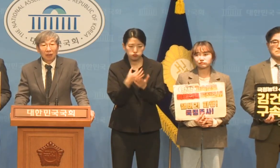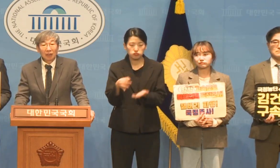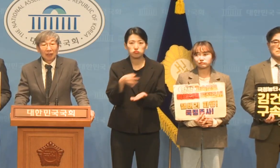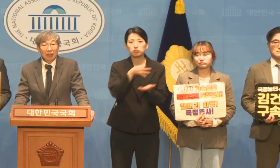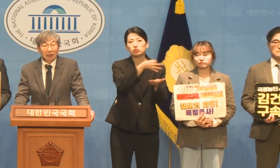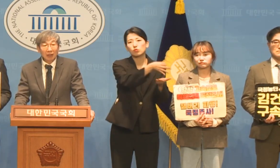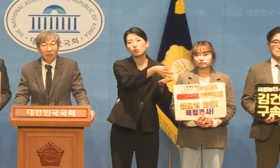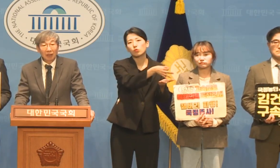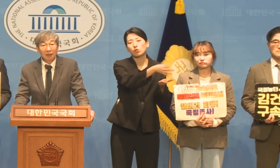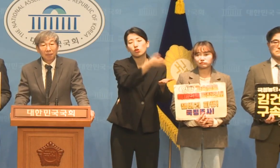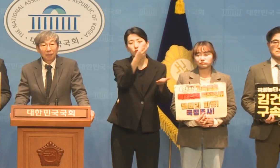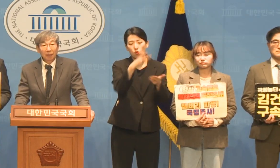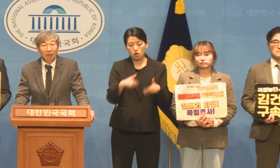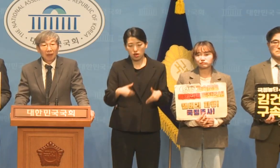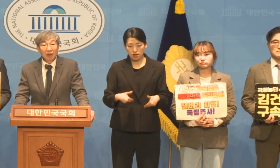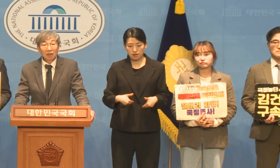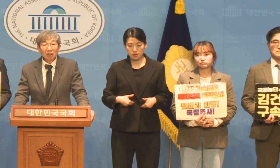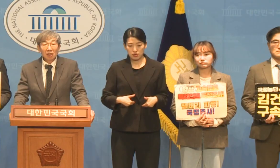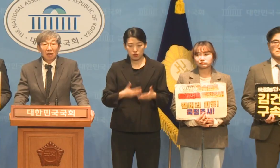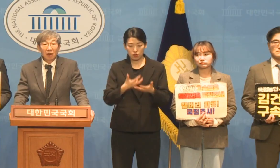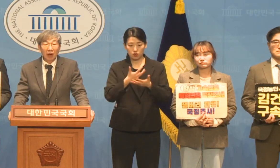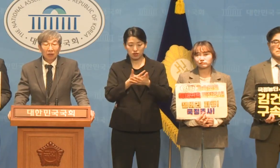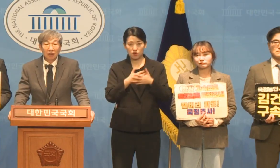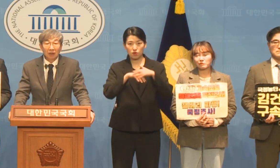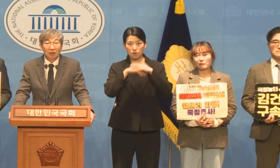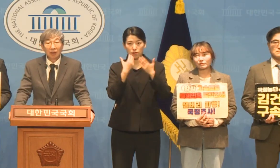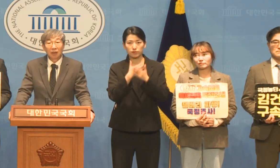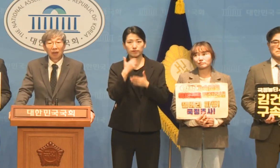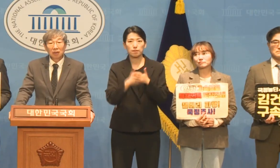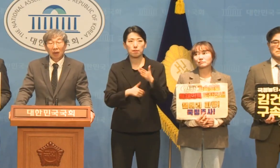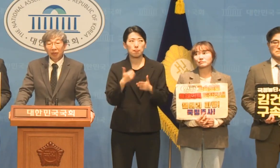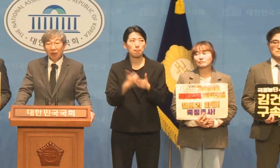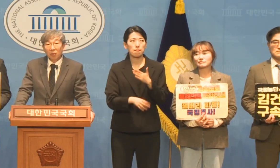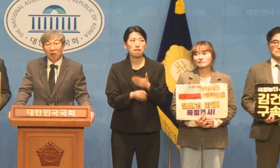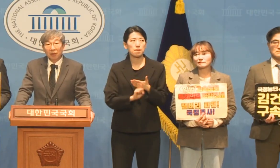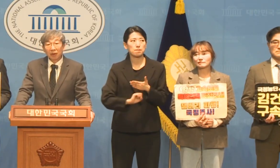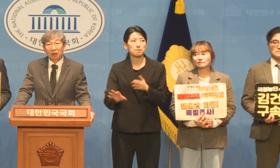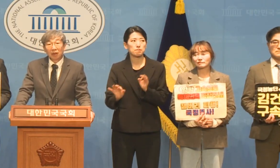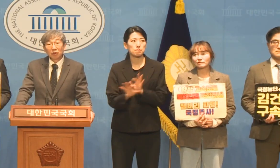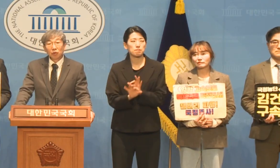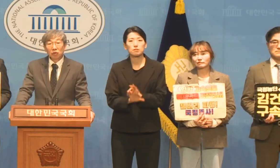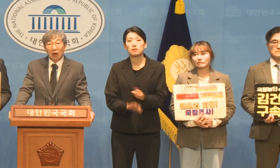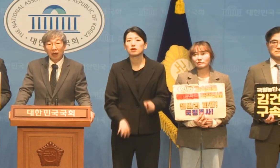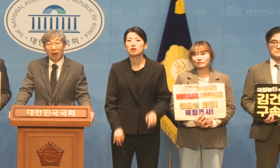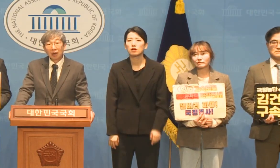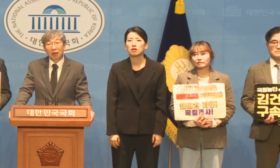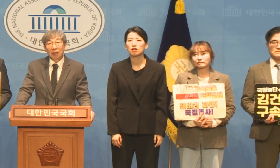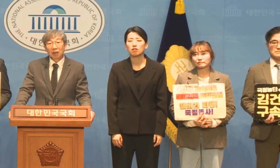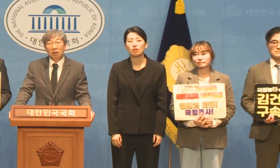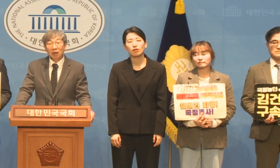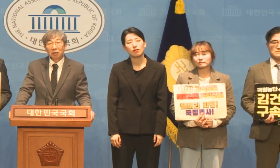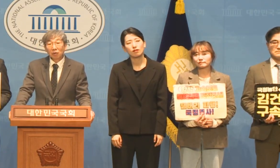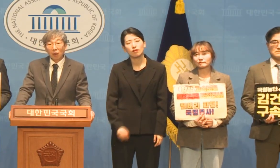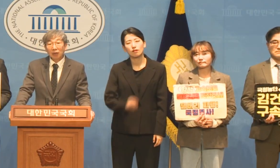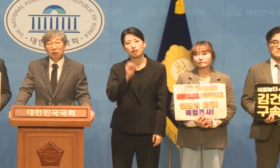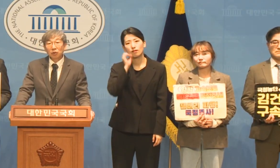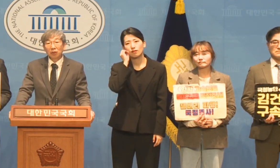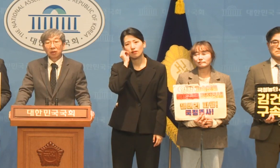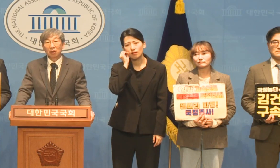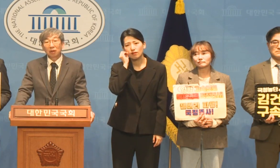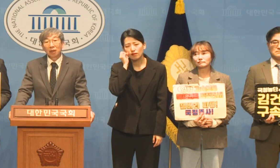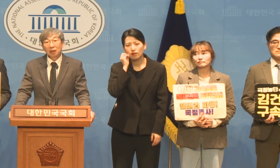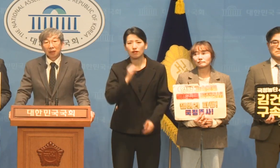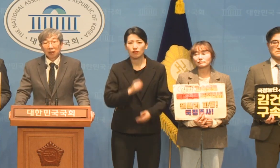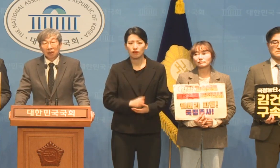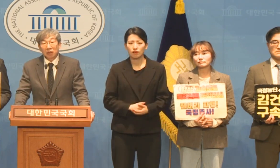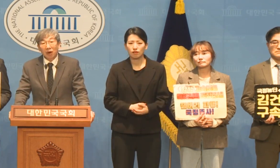자료들을 삭제합니다. 이러한 일련의 과정을 살피다 보면 누구나 이러한 과정